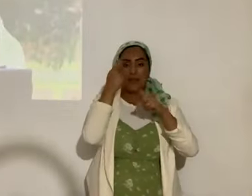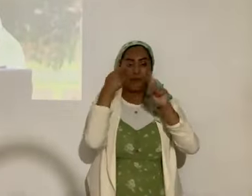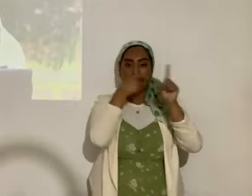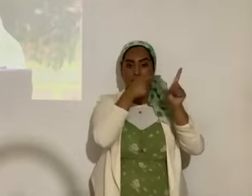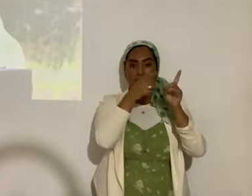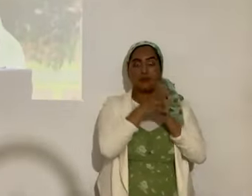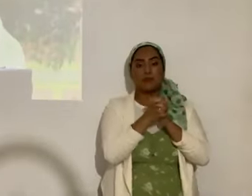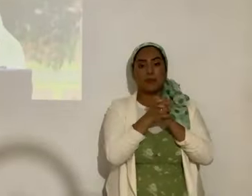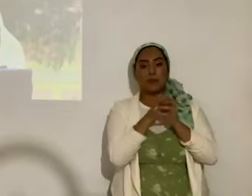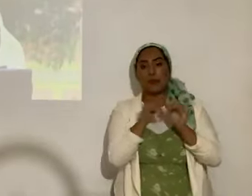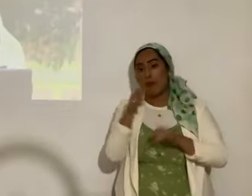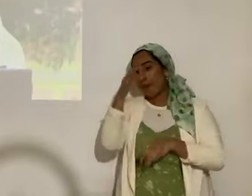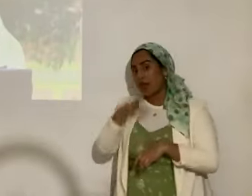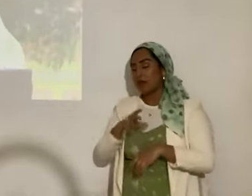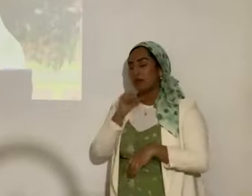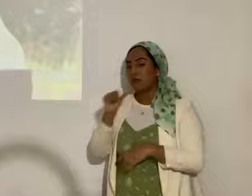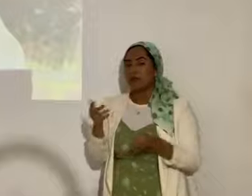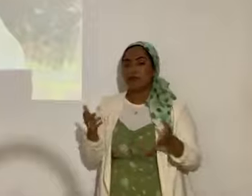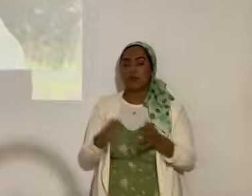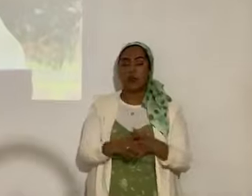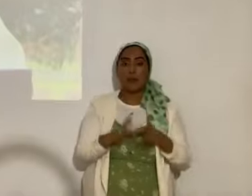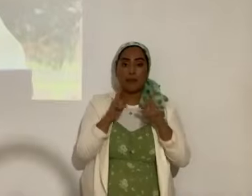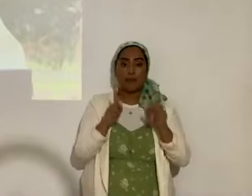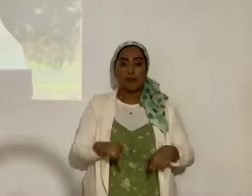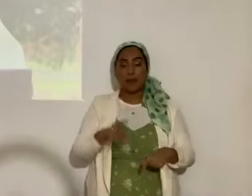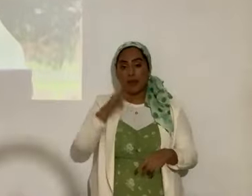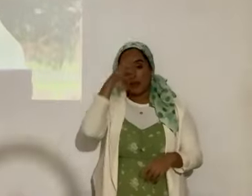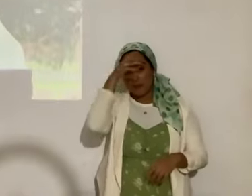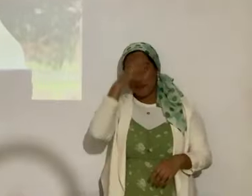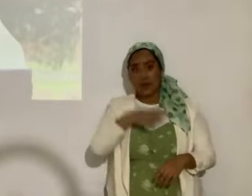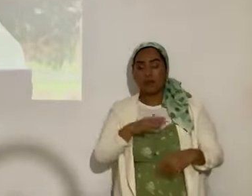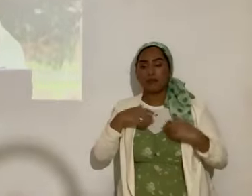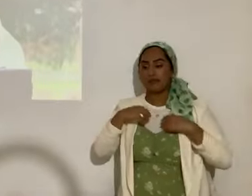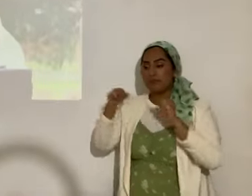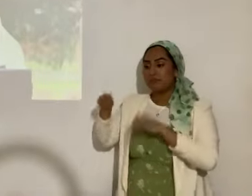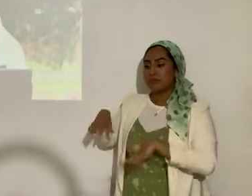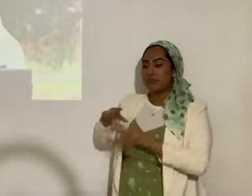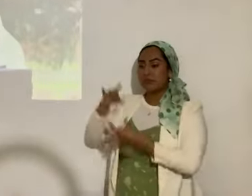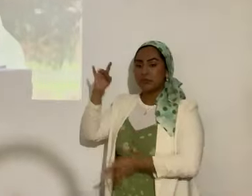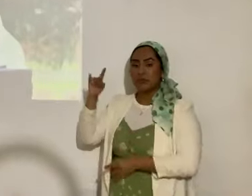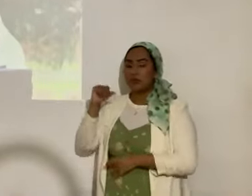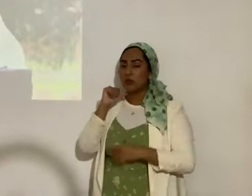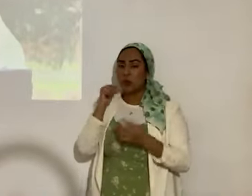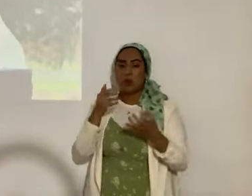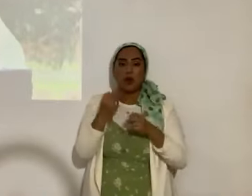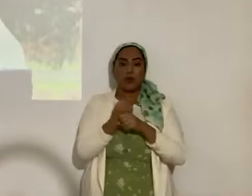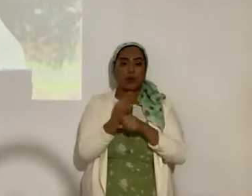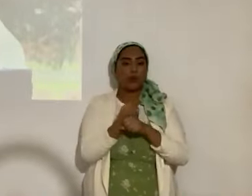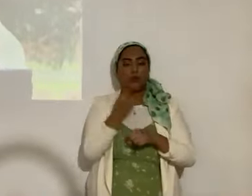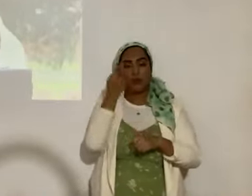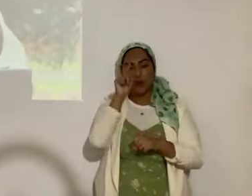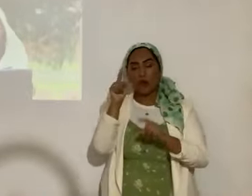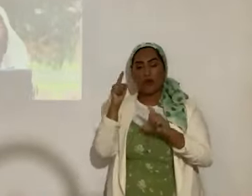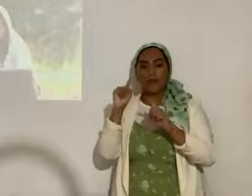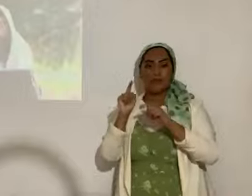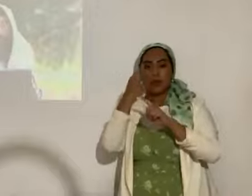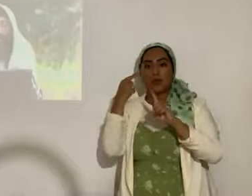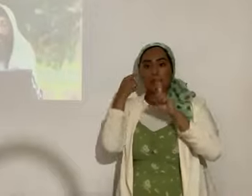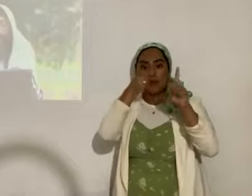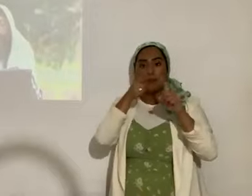y en el ser humano no es así el hombre les echa lo espiritual y no quieren usarlos para el propósito principal